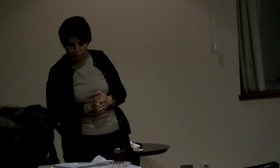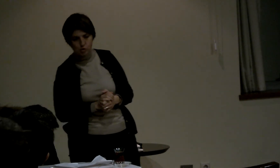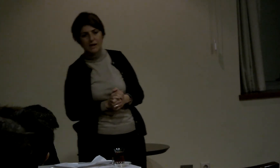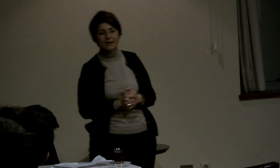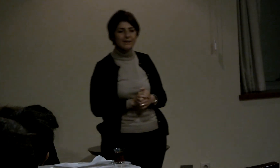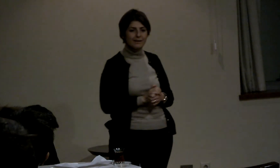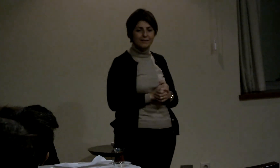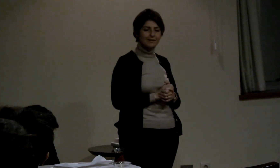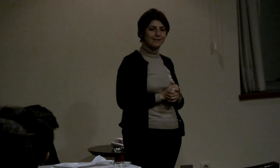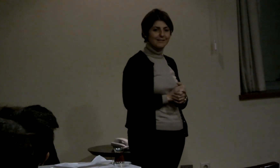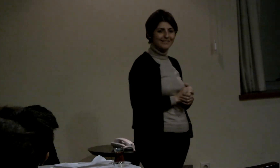Müze,